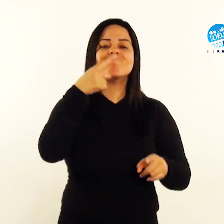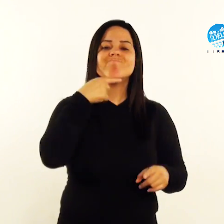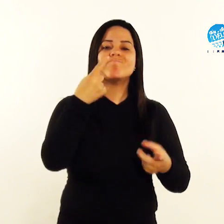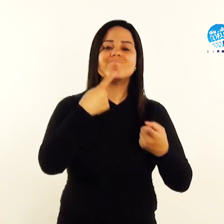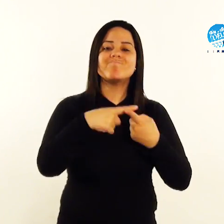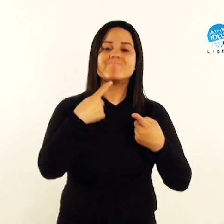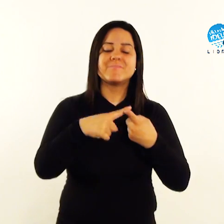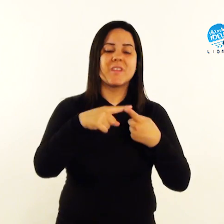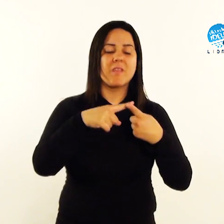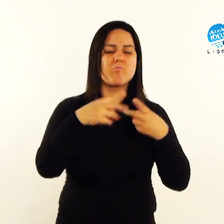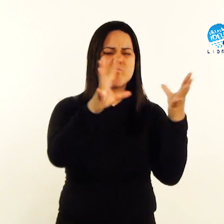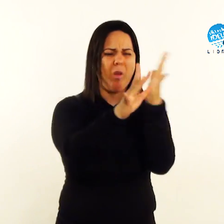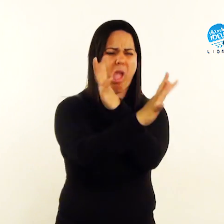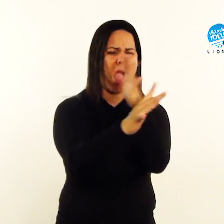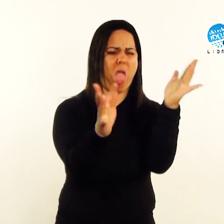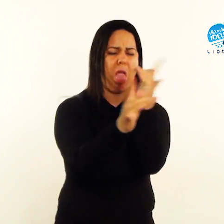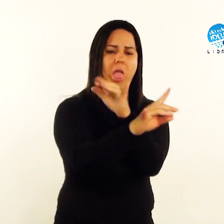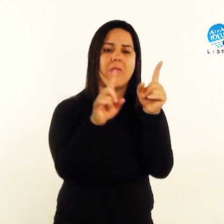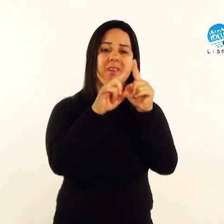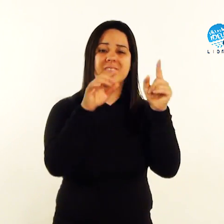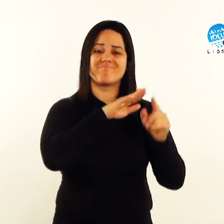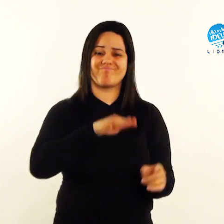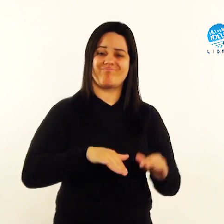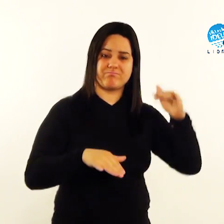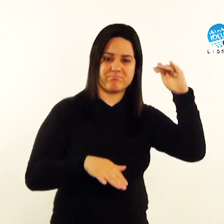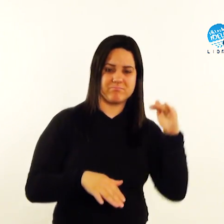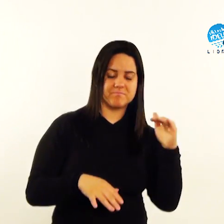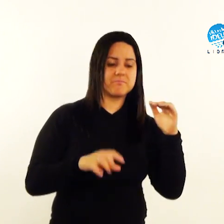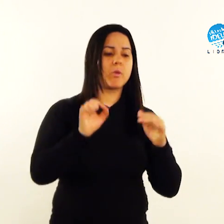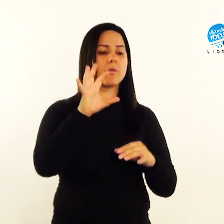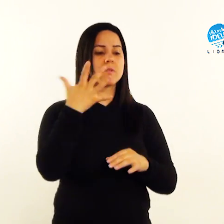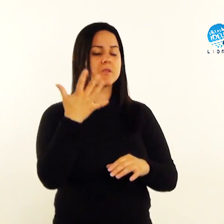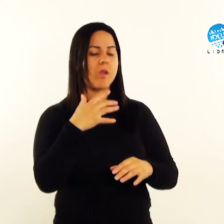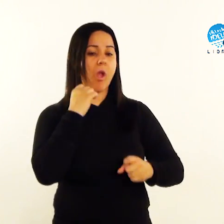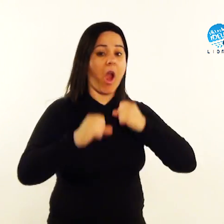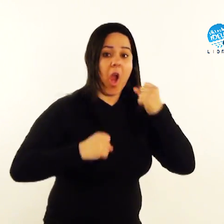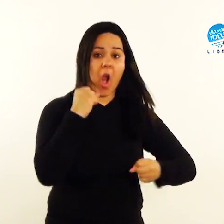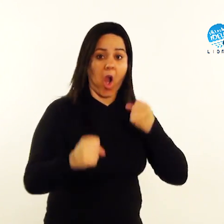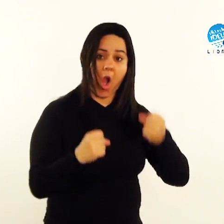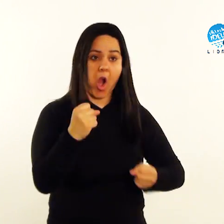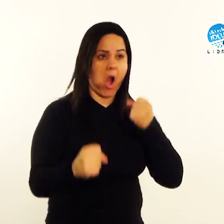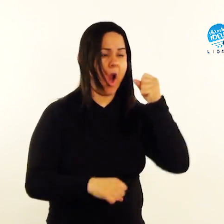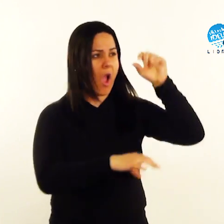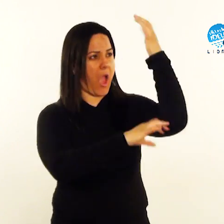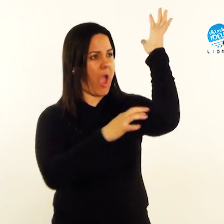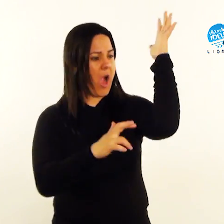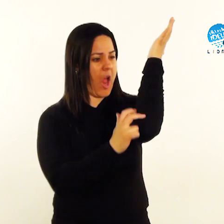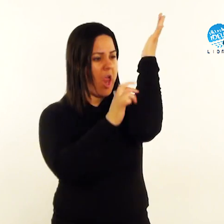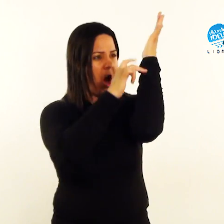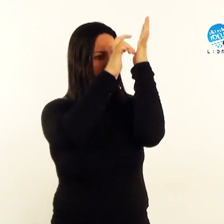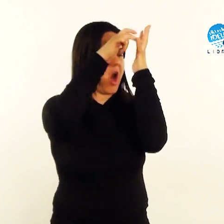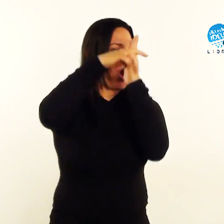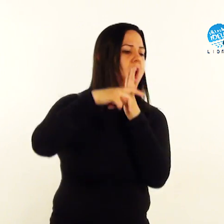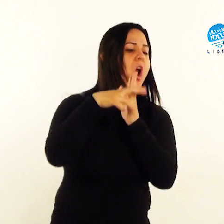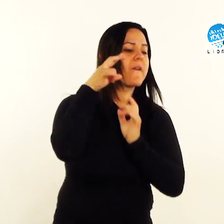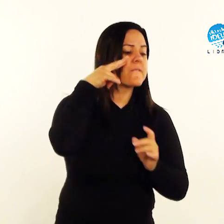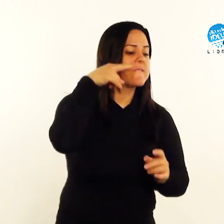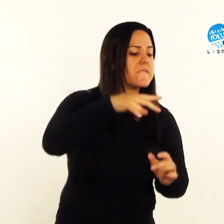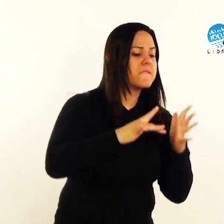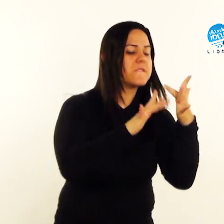era muito baixo. E então correu adiante da multidão, subiu numa figueira brava para ver Jesus que devia passar por